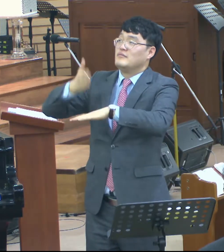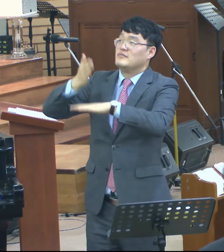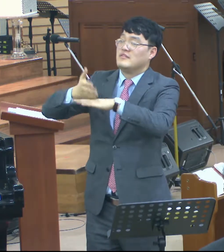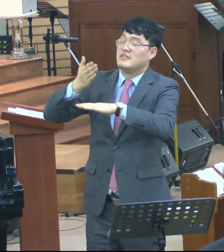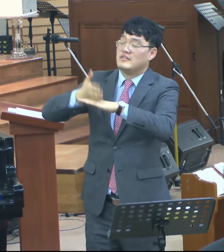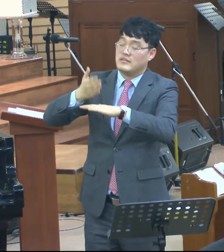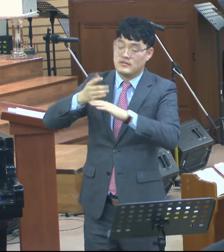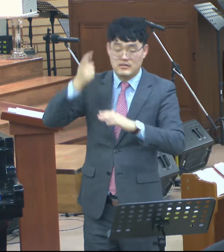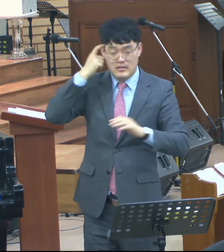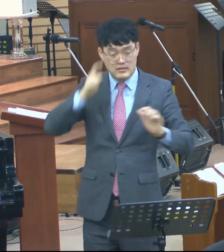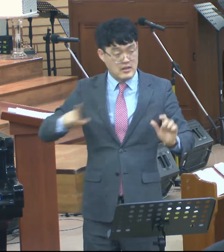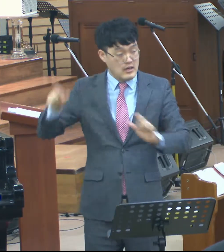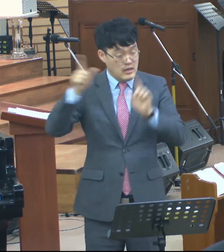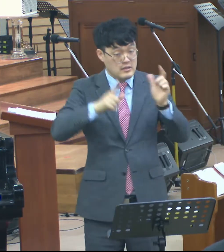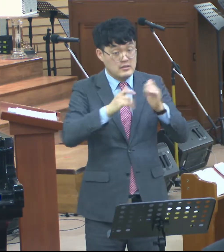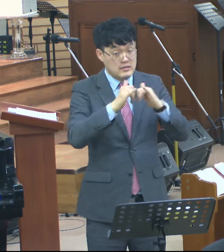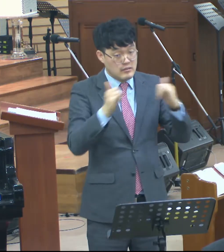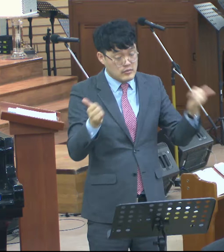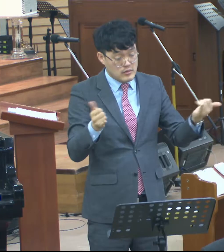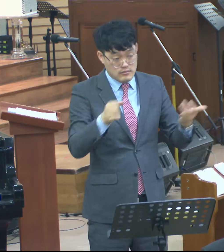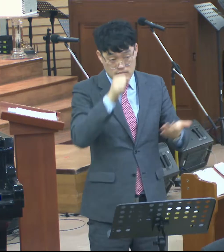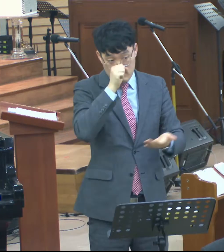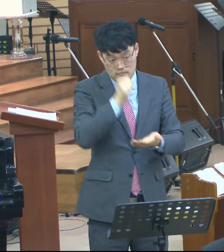게 정상적이냐 하는 것입니다.